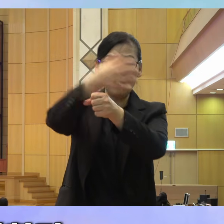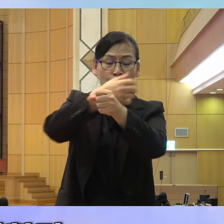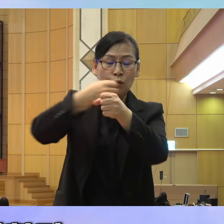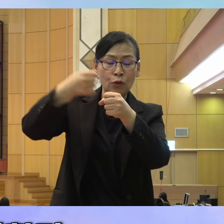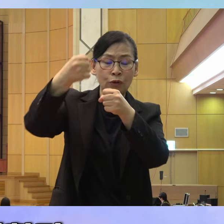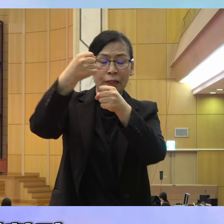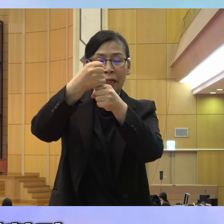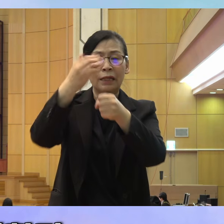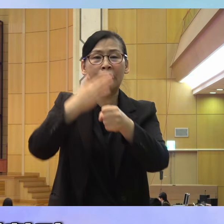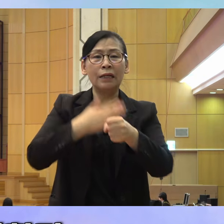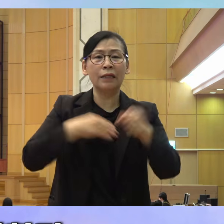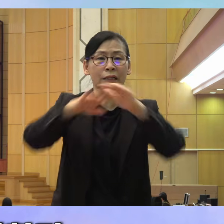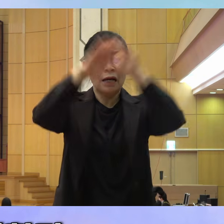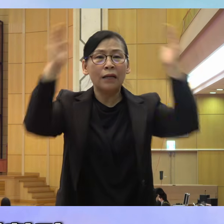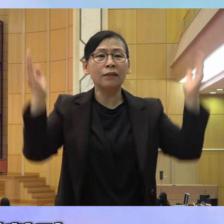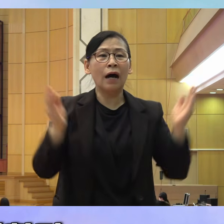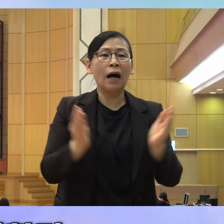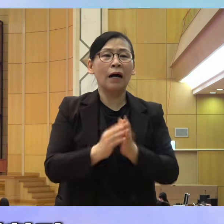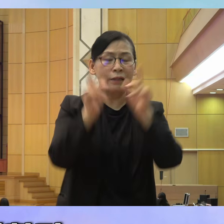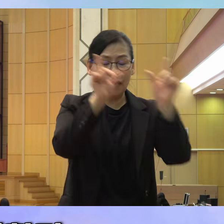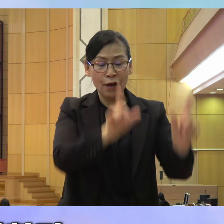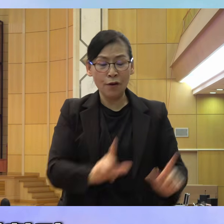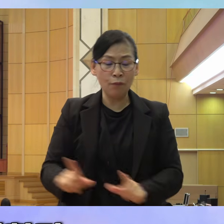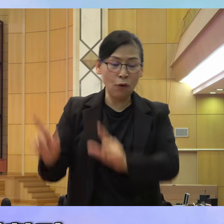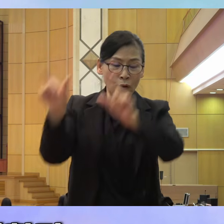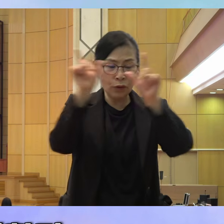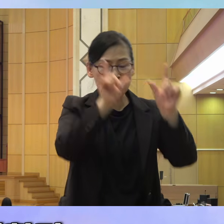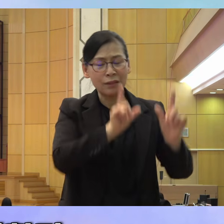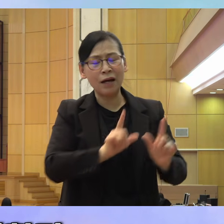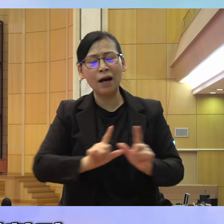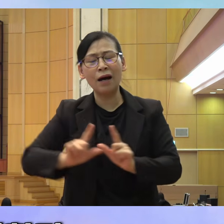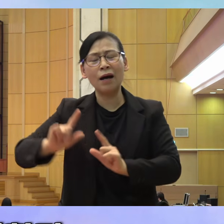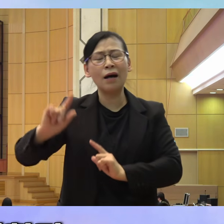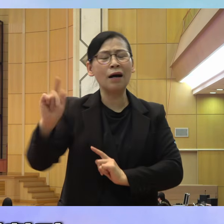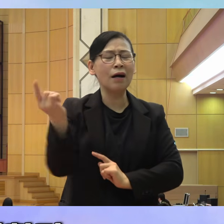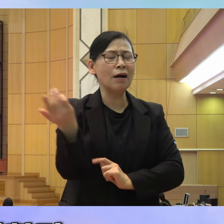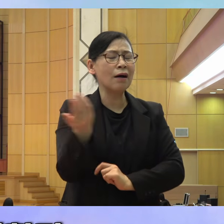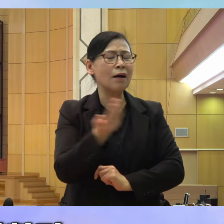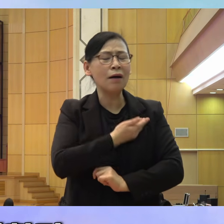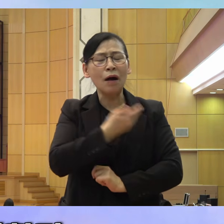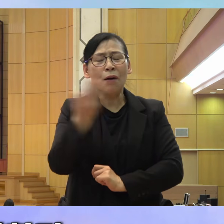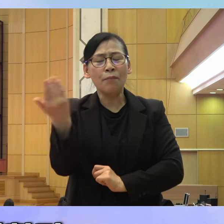주께 묶인 나의 모든 삶